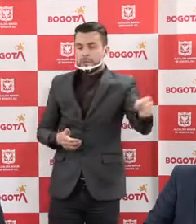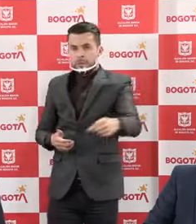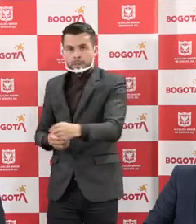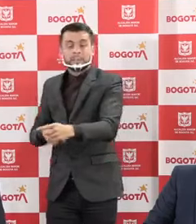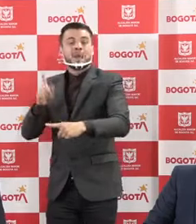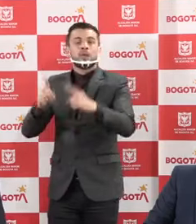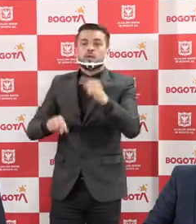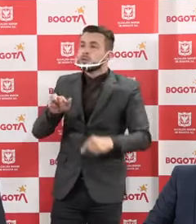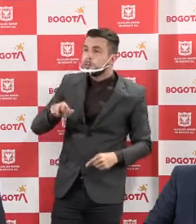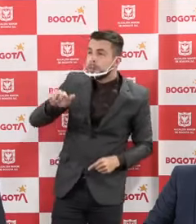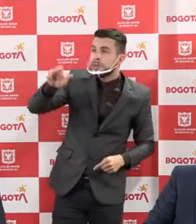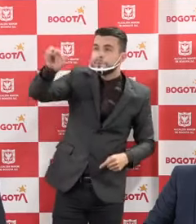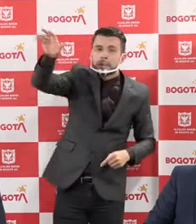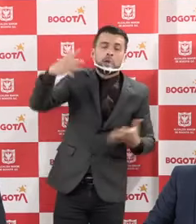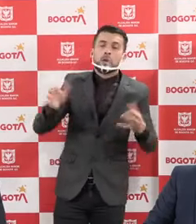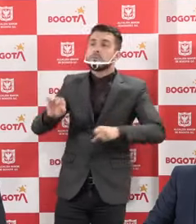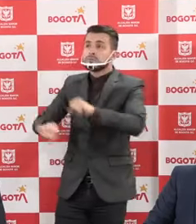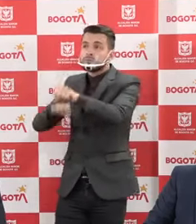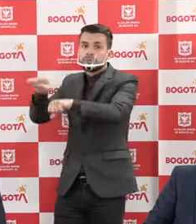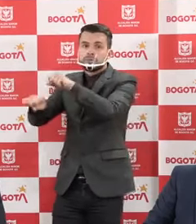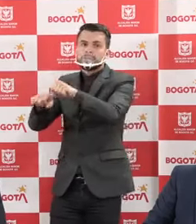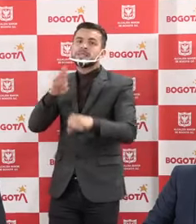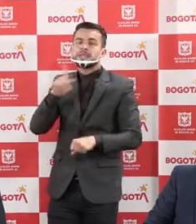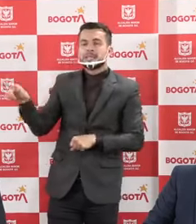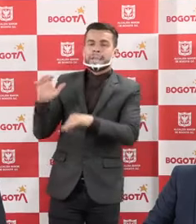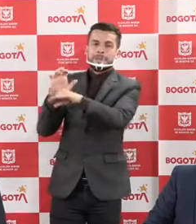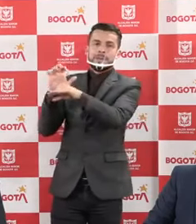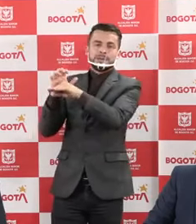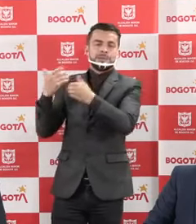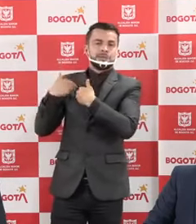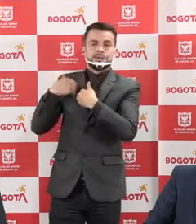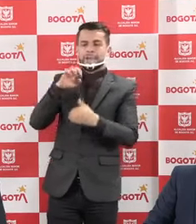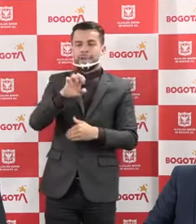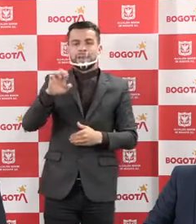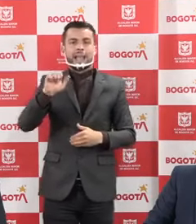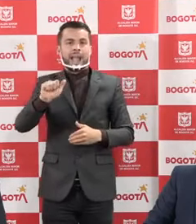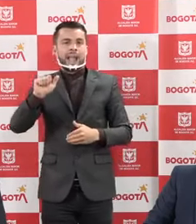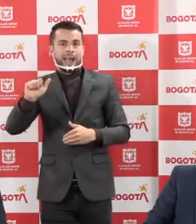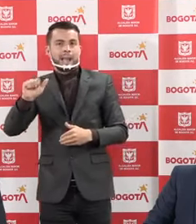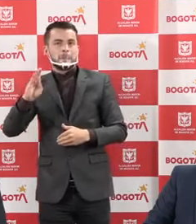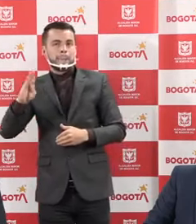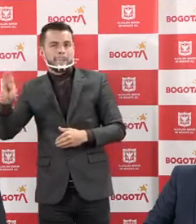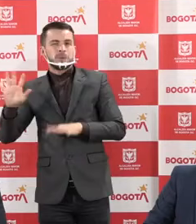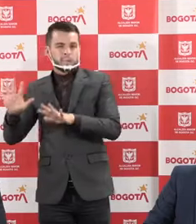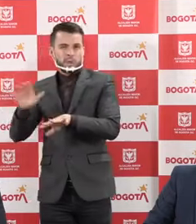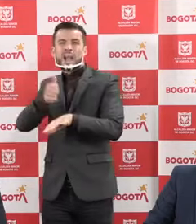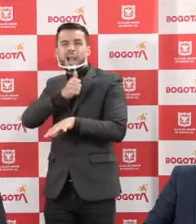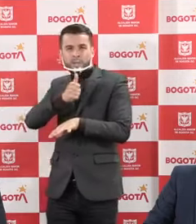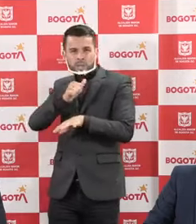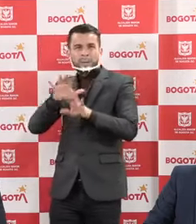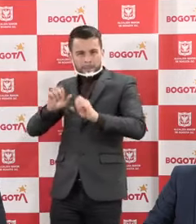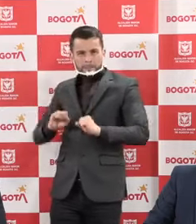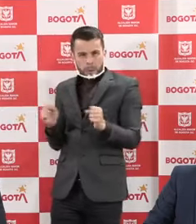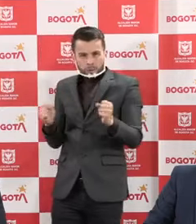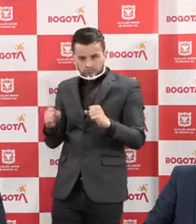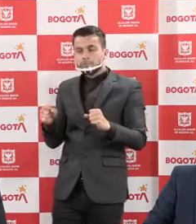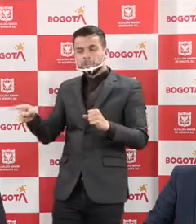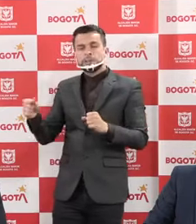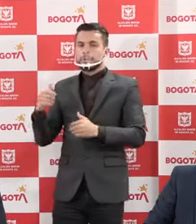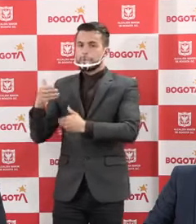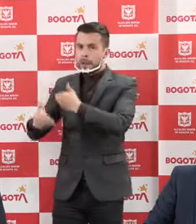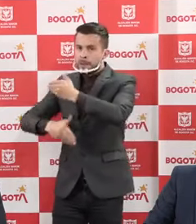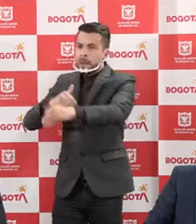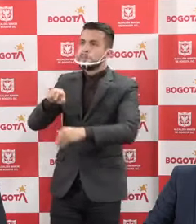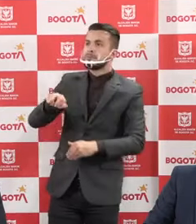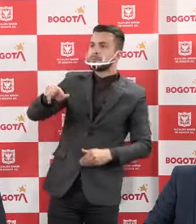la mayoría ellos a cargo de la empresa de acueducto de bogotá también inician su reapertura de manera gradual y bajo las condiciones